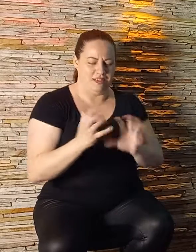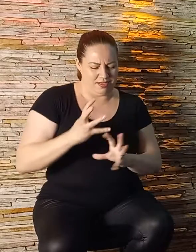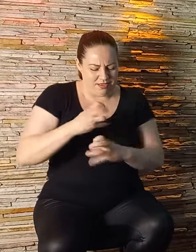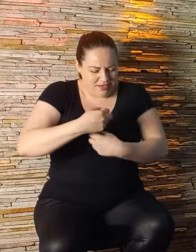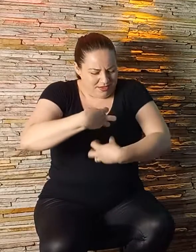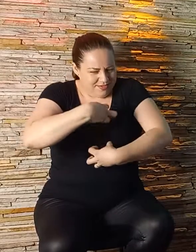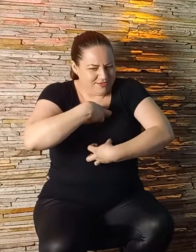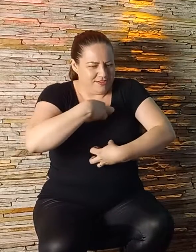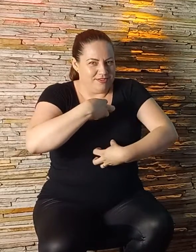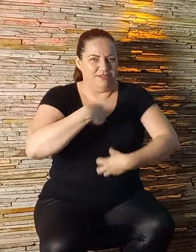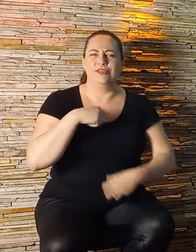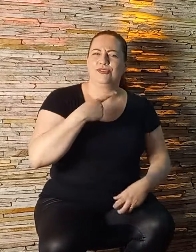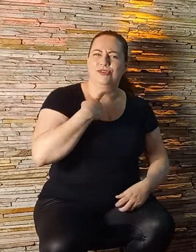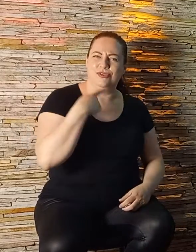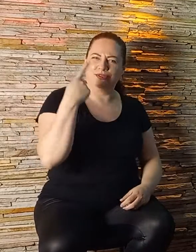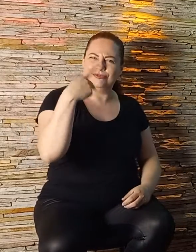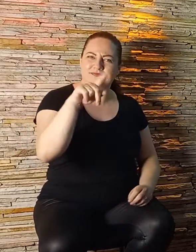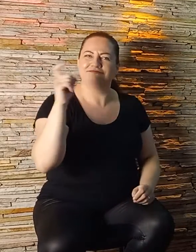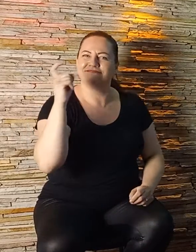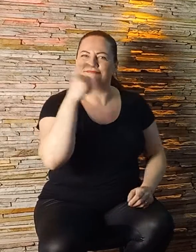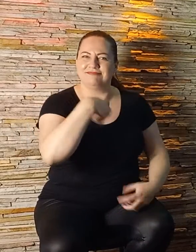duas e